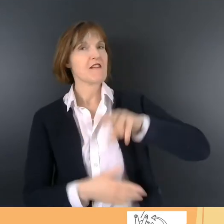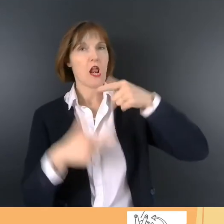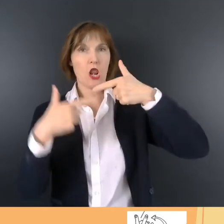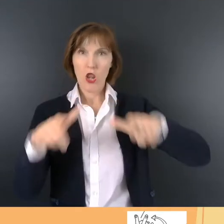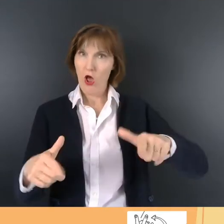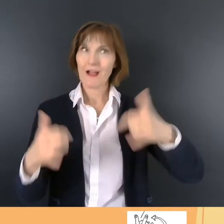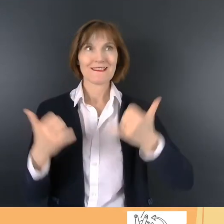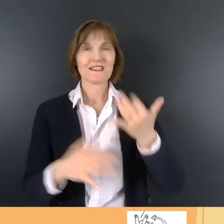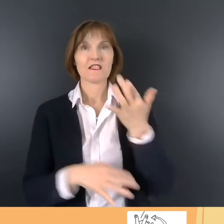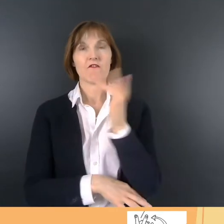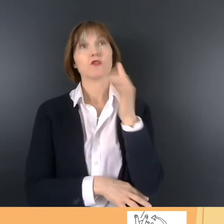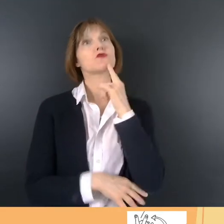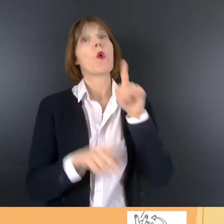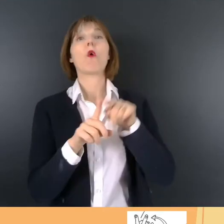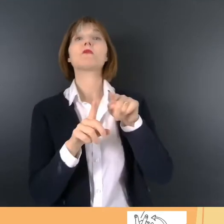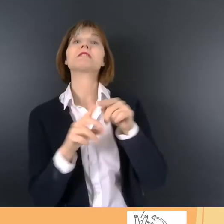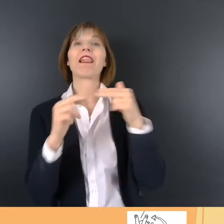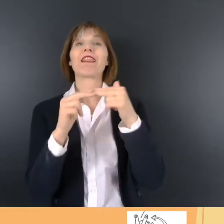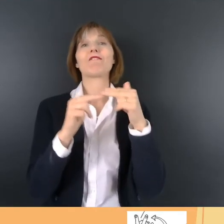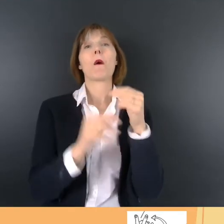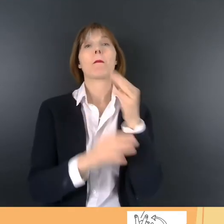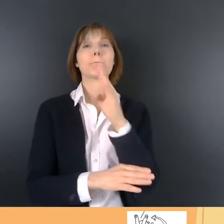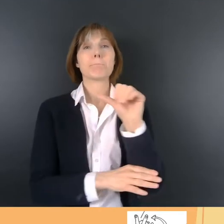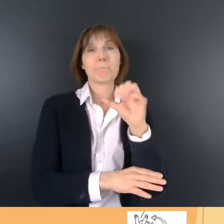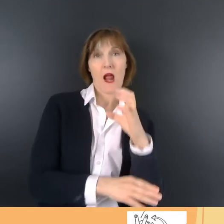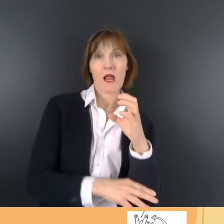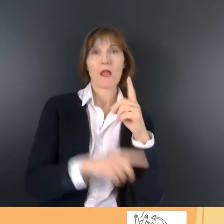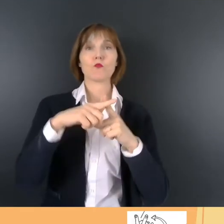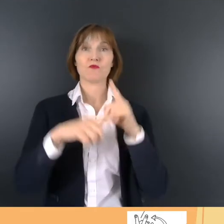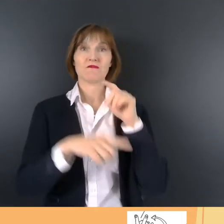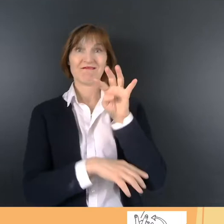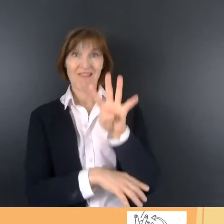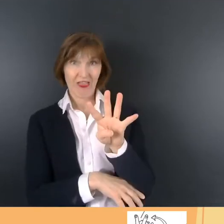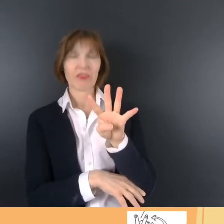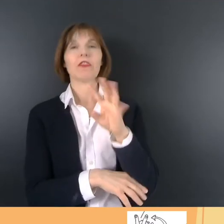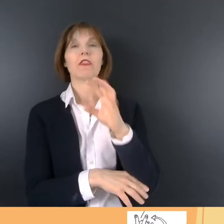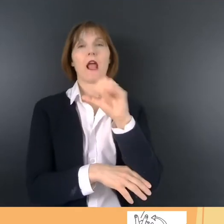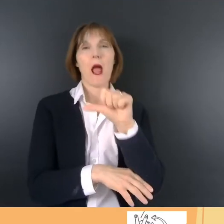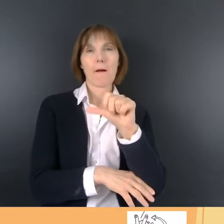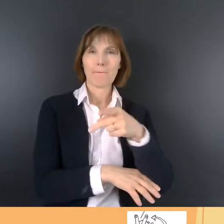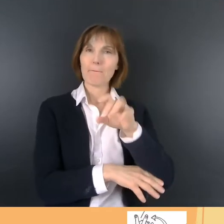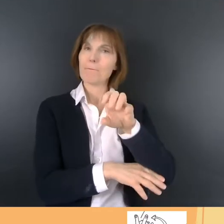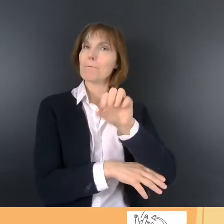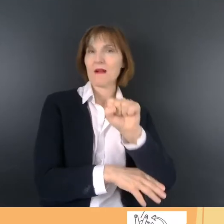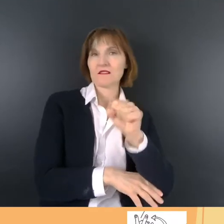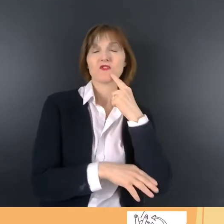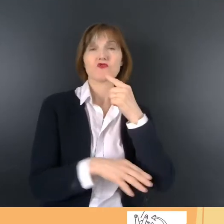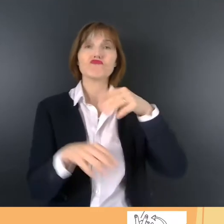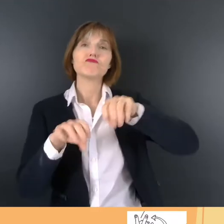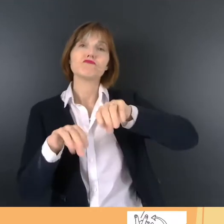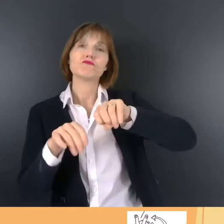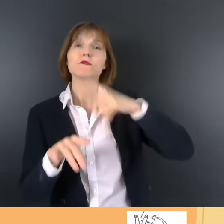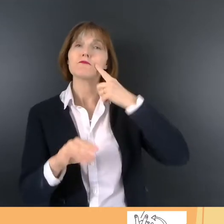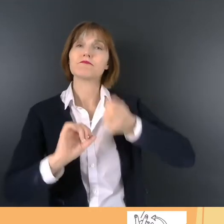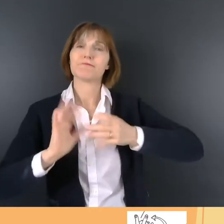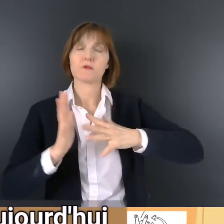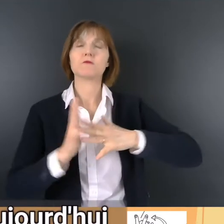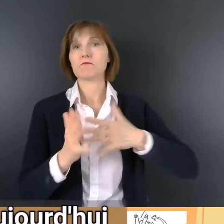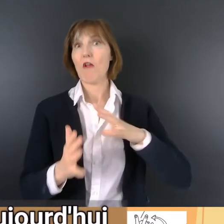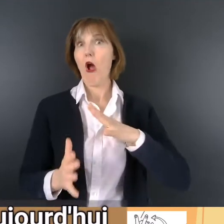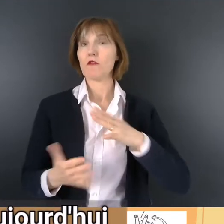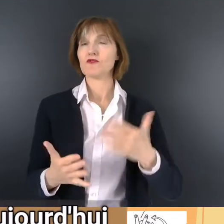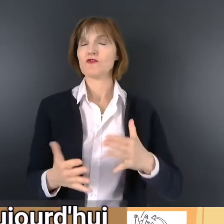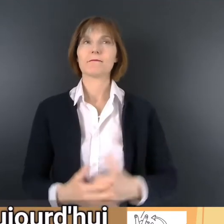Il existe un CAPES de langue des signes, d'enseignement de langue des signes. Donc, la langue des signes est une langue,